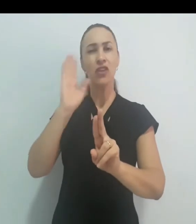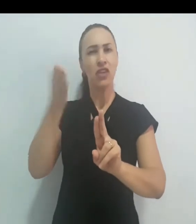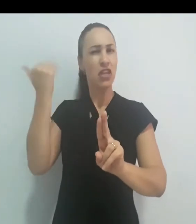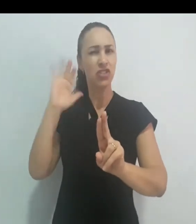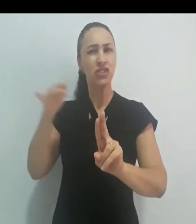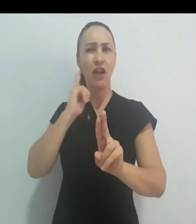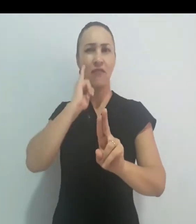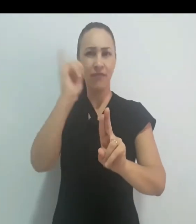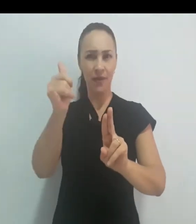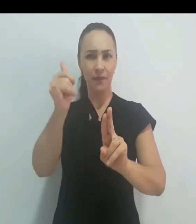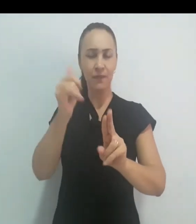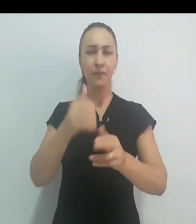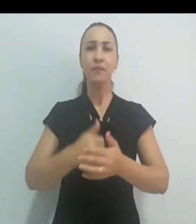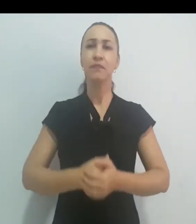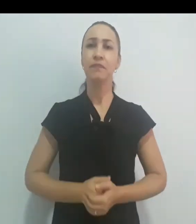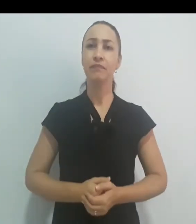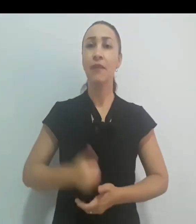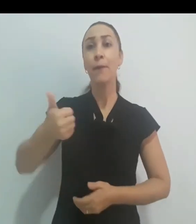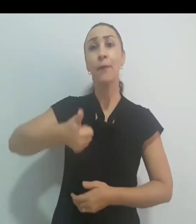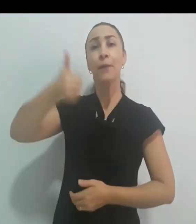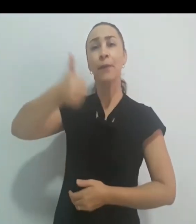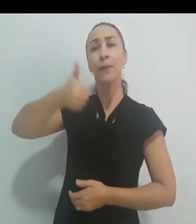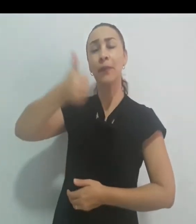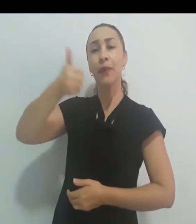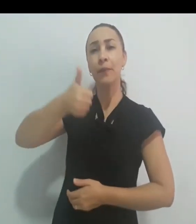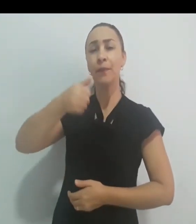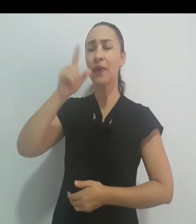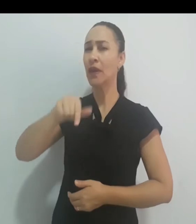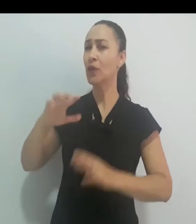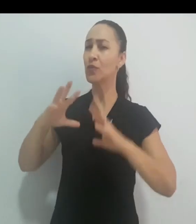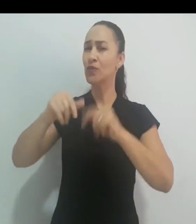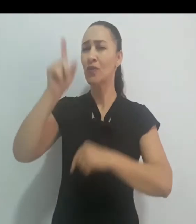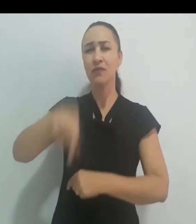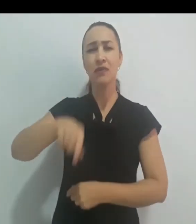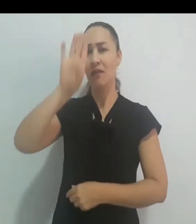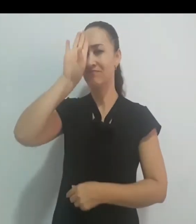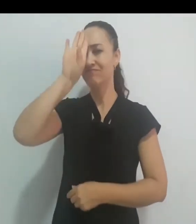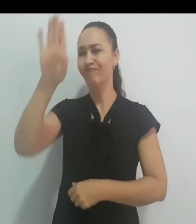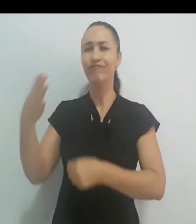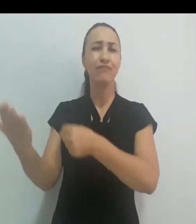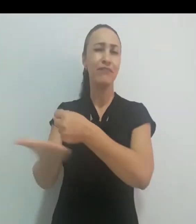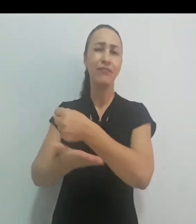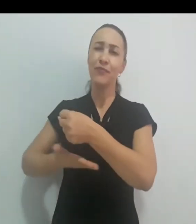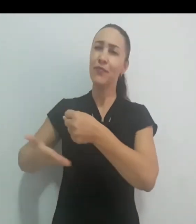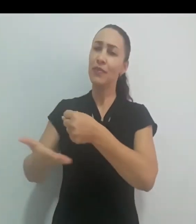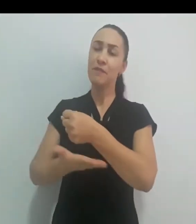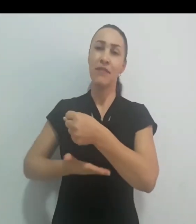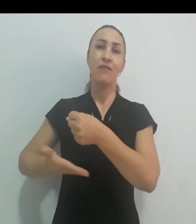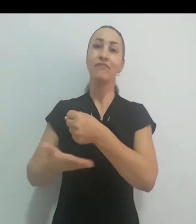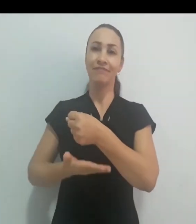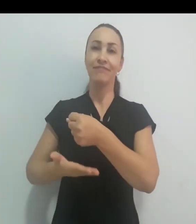já indiquei. Então, a primeira de todas, que eu acho que é fundamental,